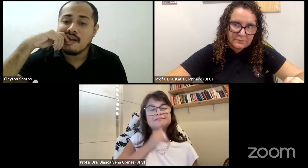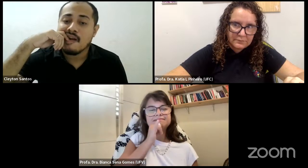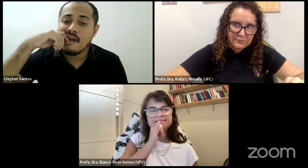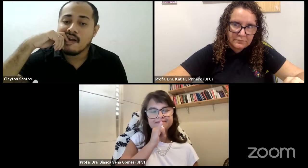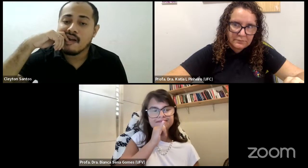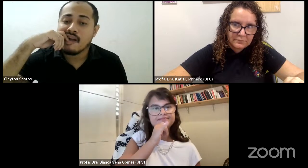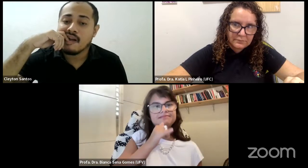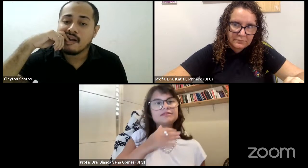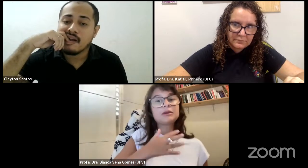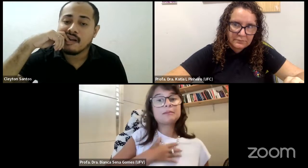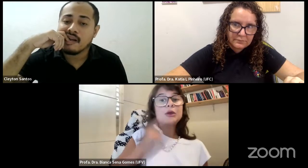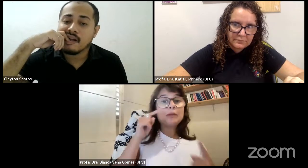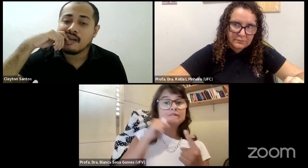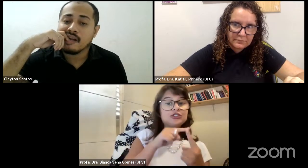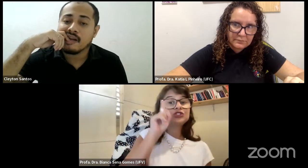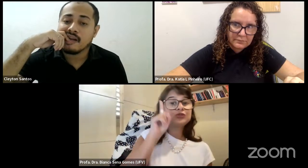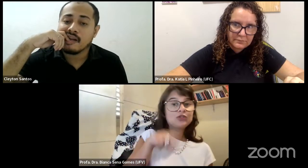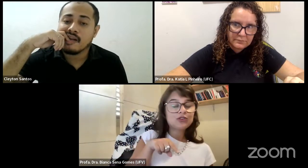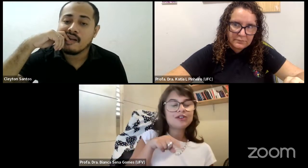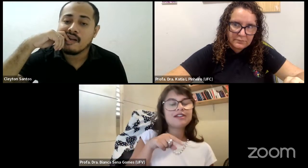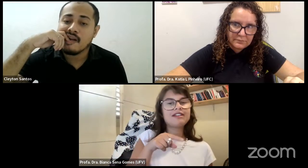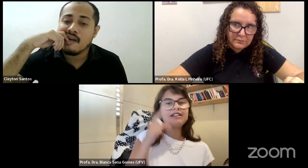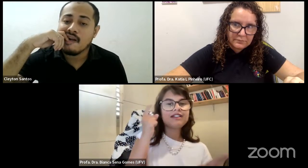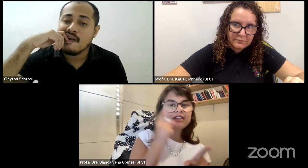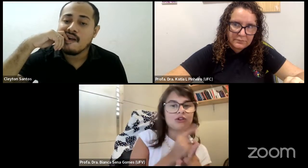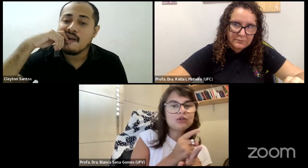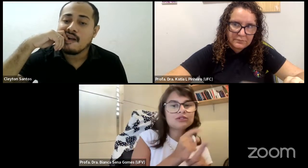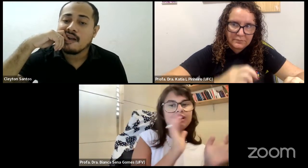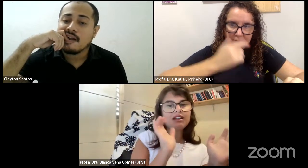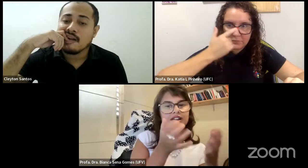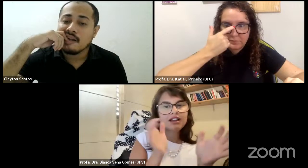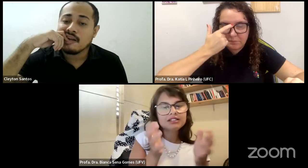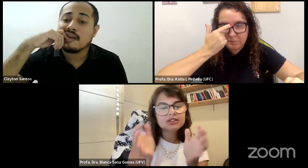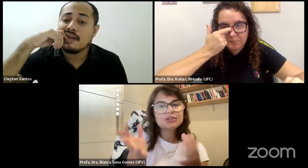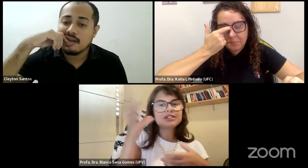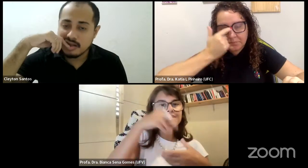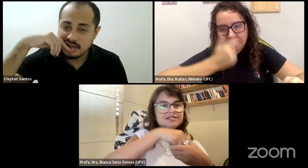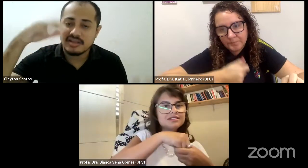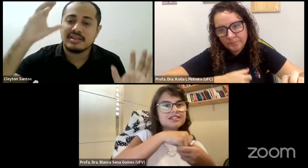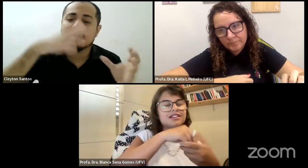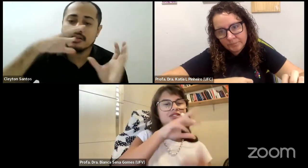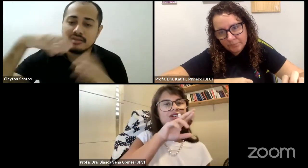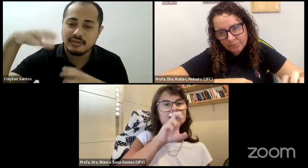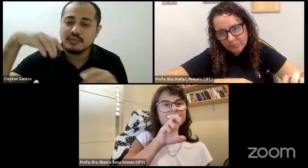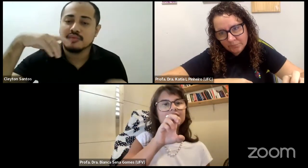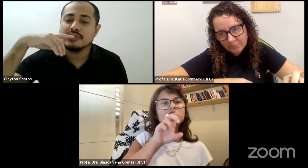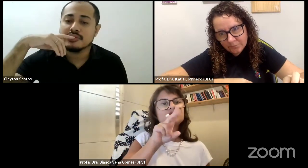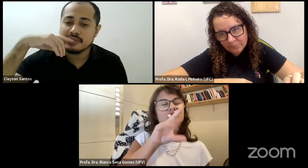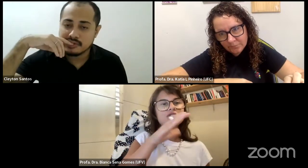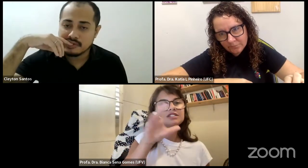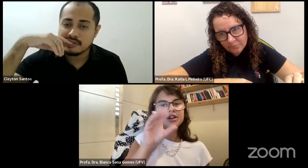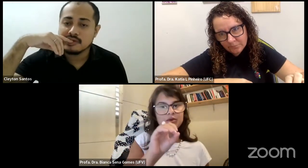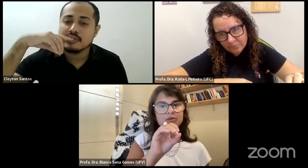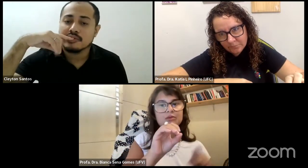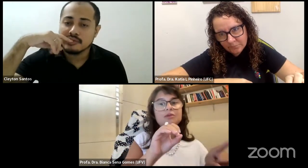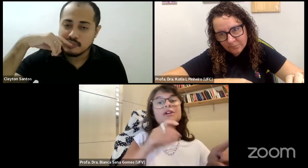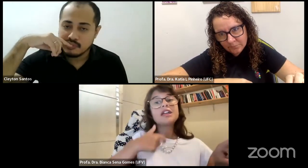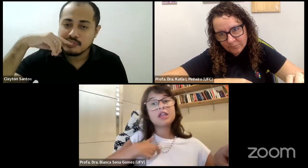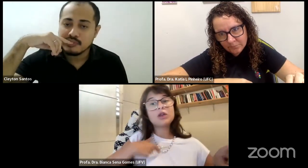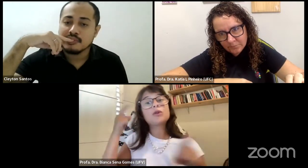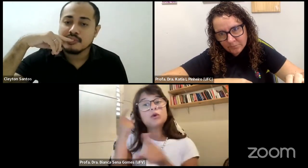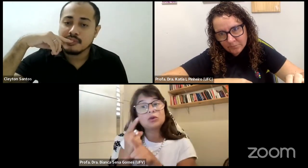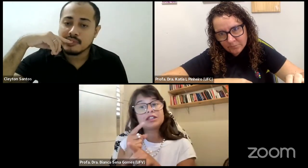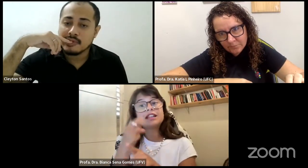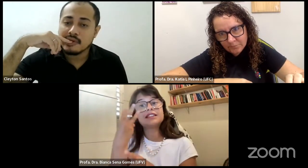para você ver o que você está colocando ali nas considerações finais, porque seu objetivo foi de fato encontrar,